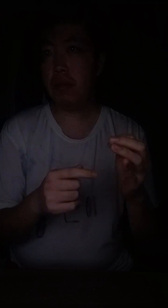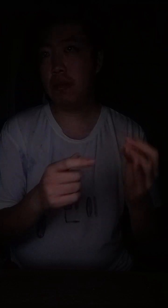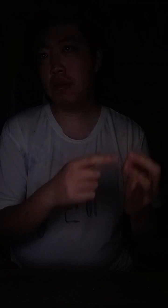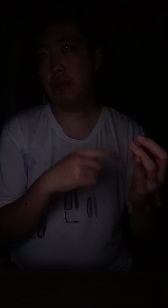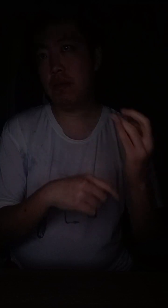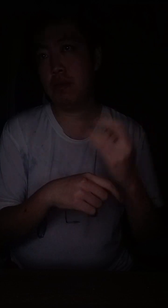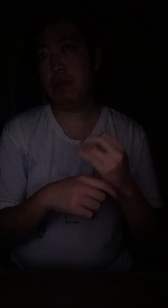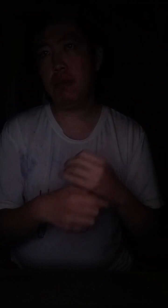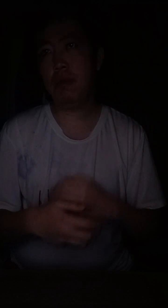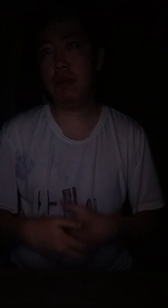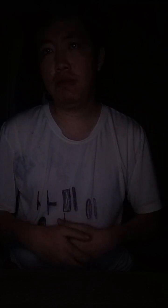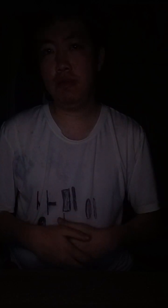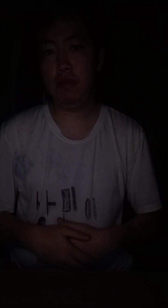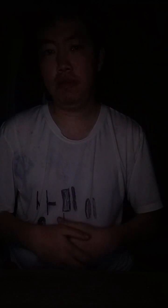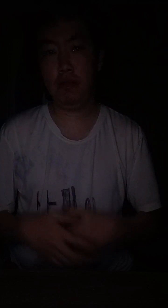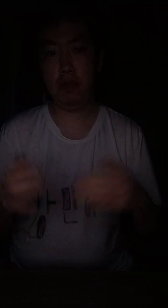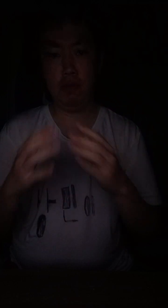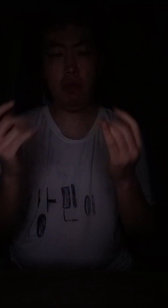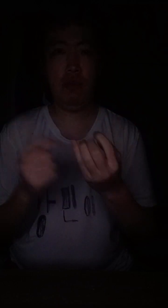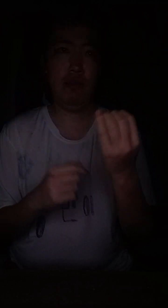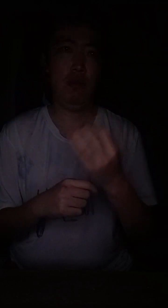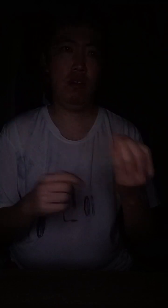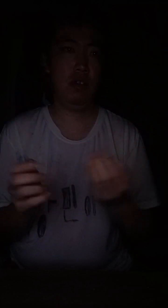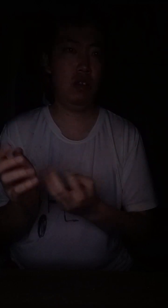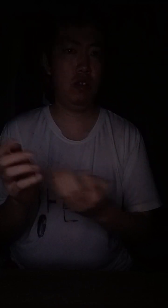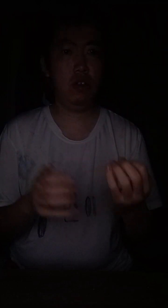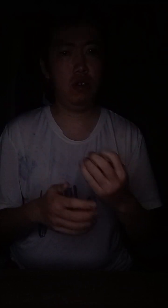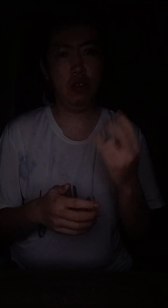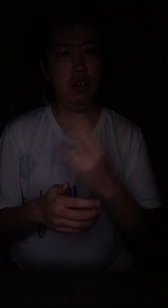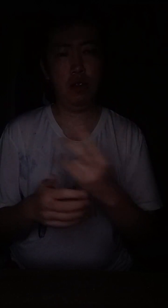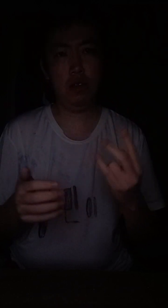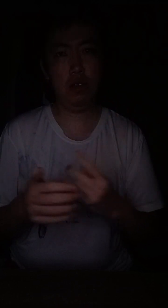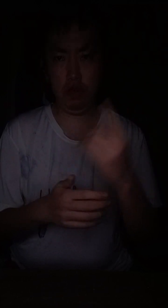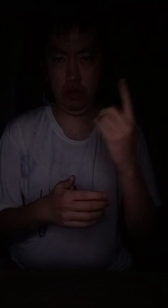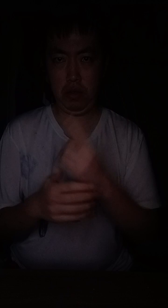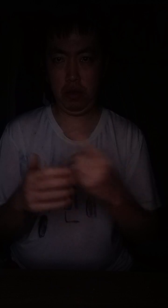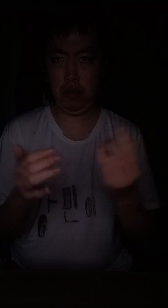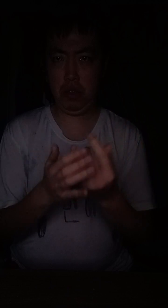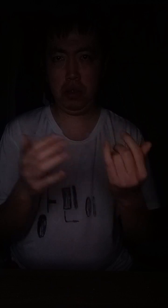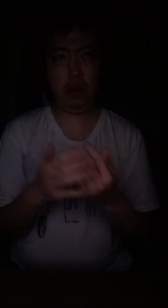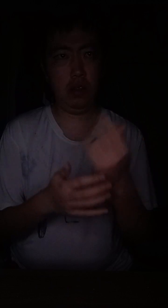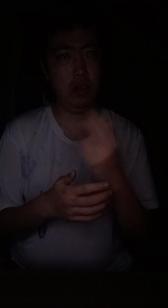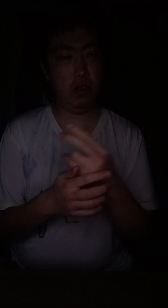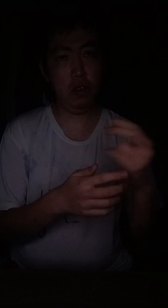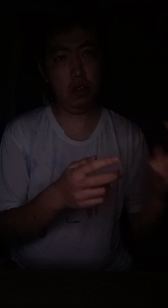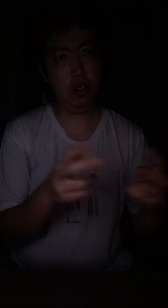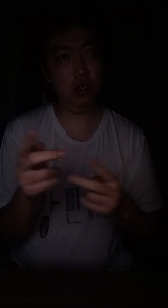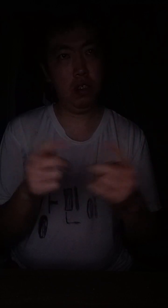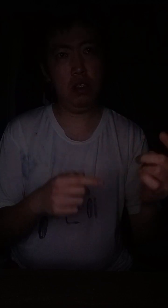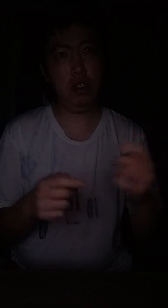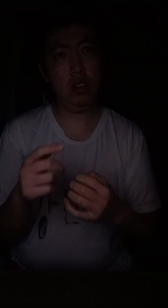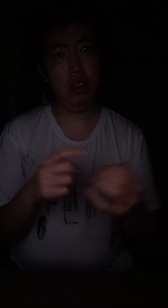같아서. 앞서 박 후보자는 아들의 과거 위장 전입에 대해 8차선 도로를 건너야 하는 아들의 등굣길